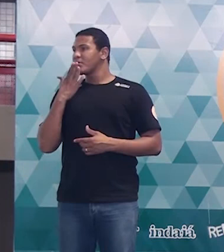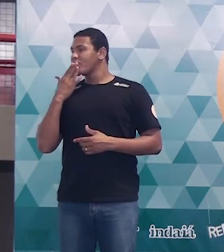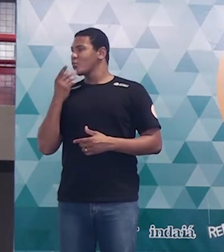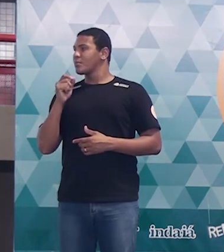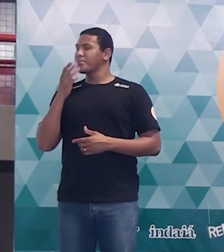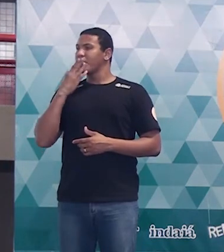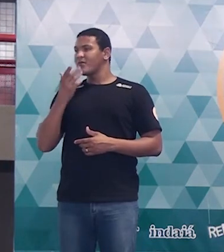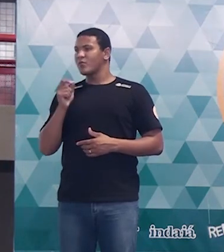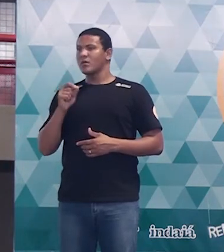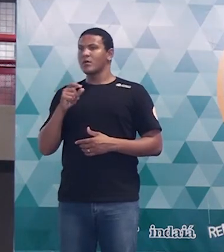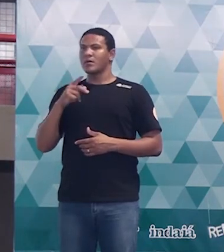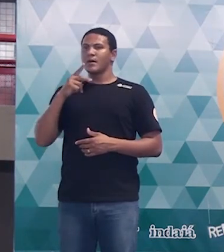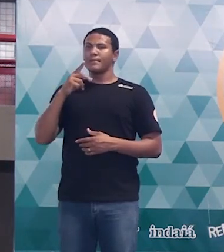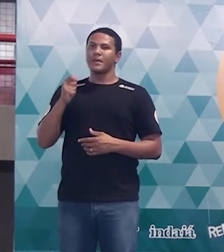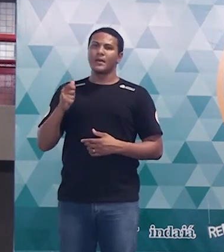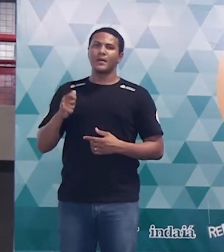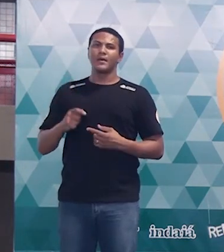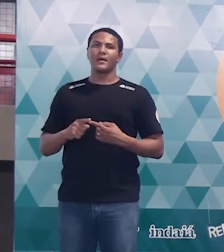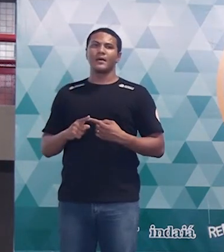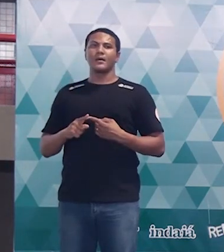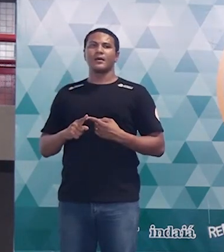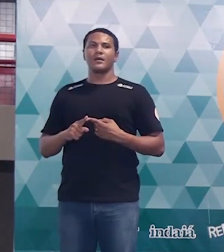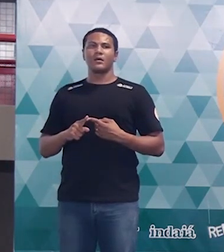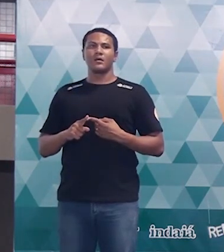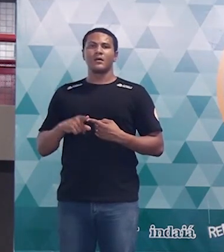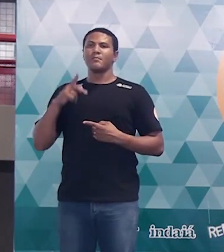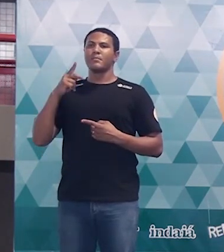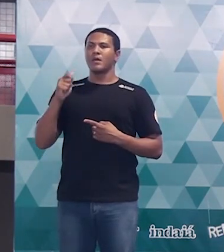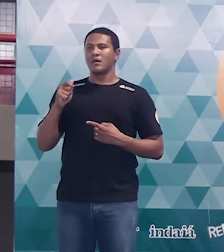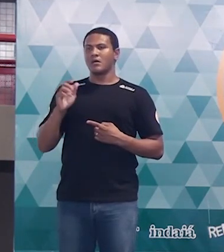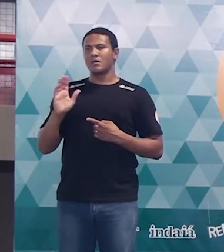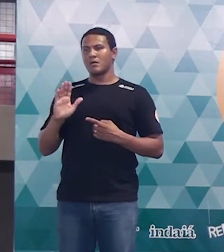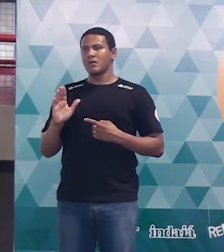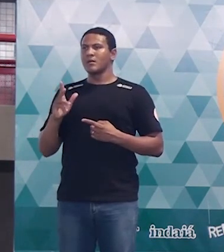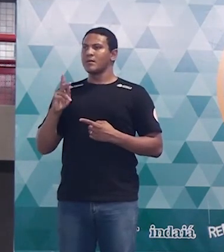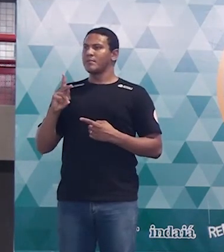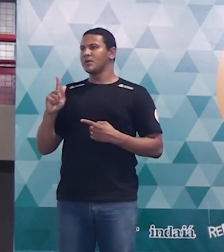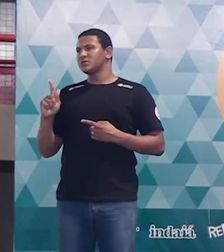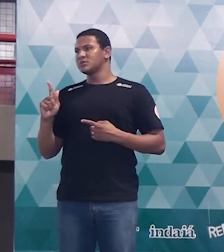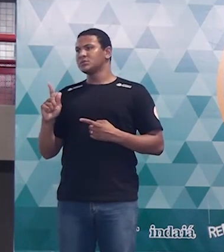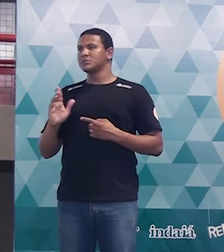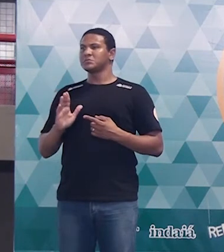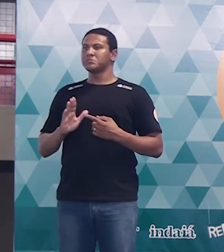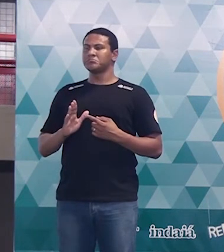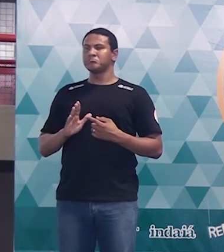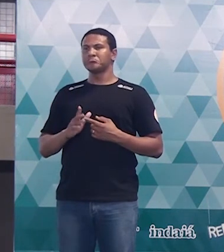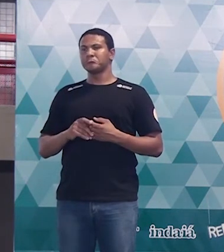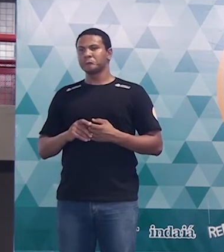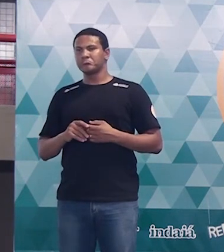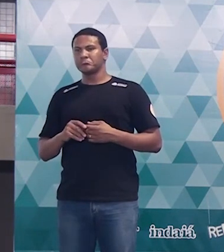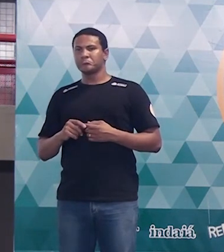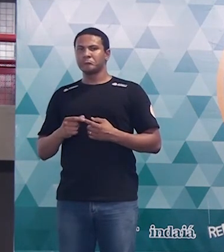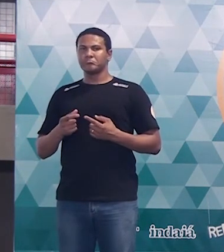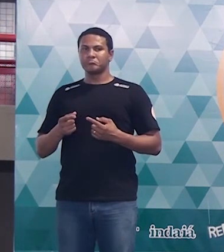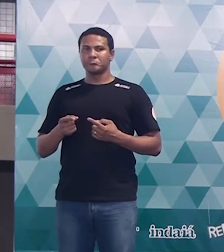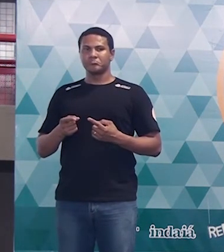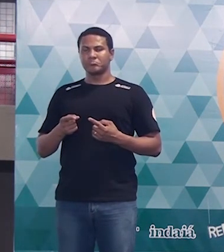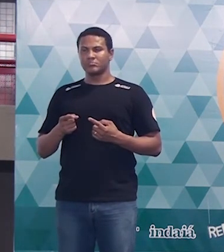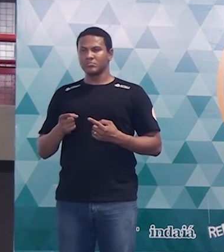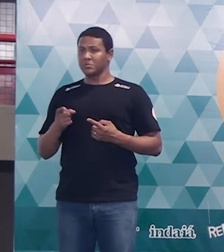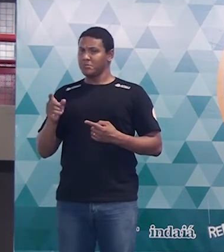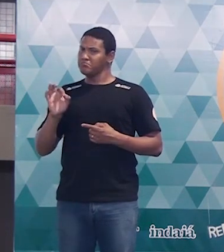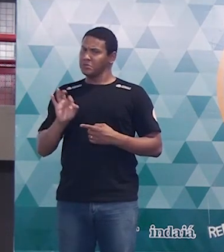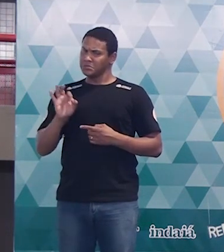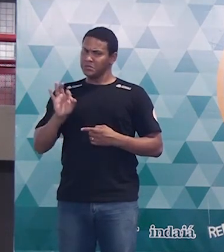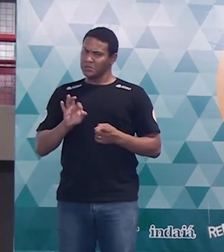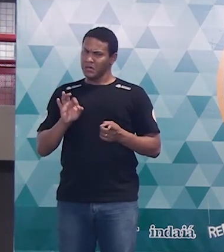Prefere PA, sem complicar, por favor, né? PG, o que mais?